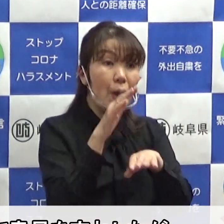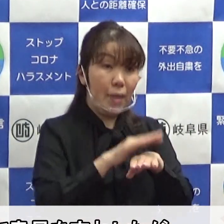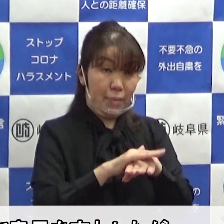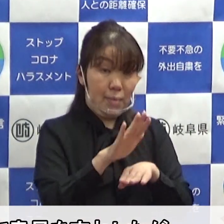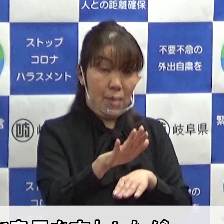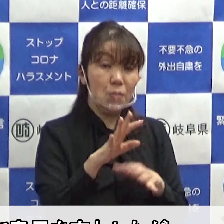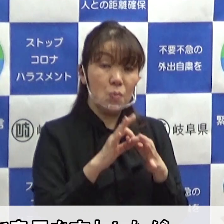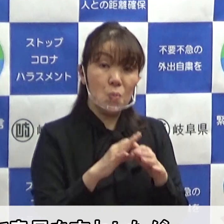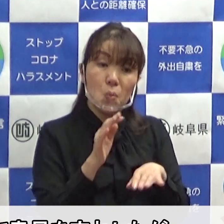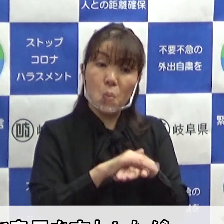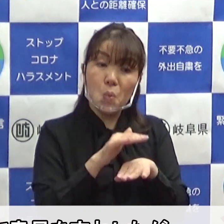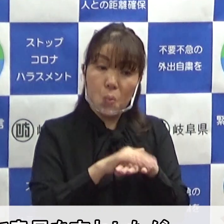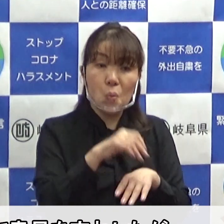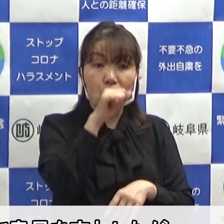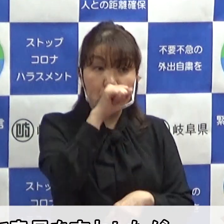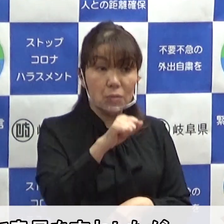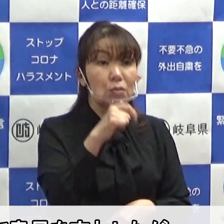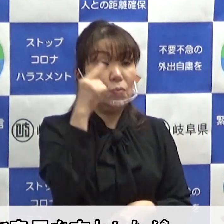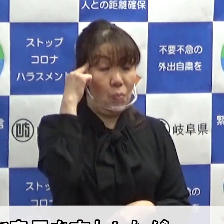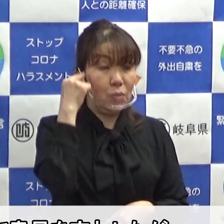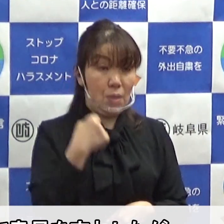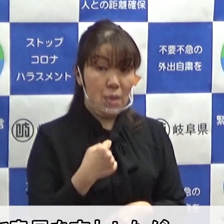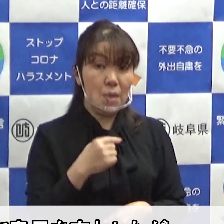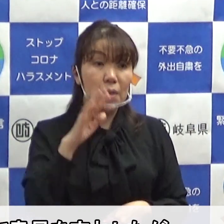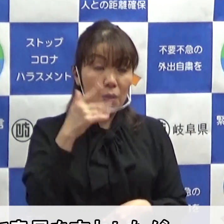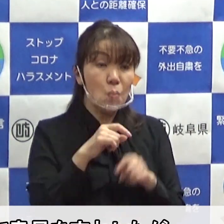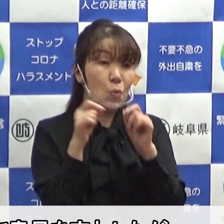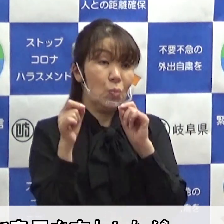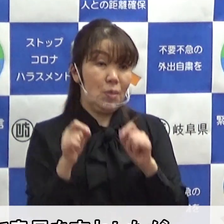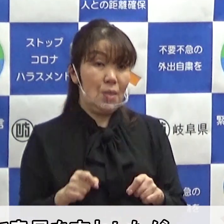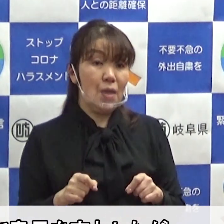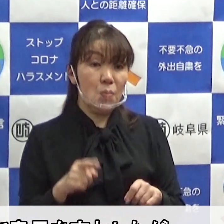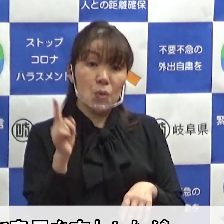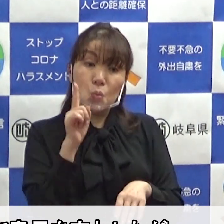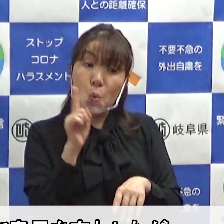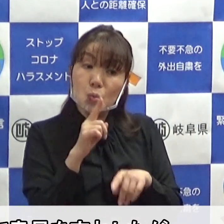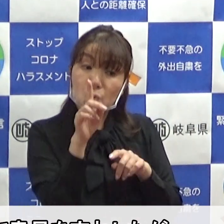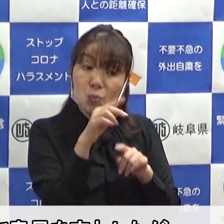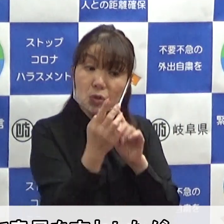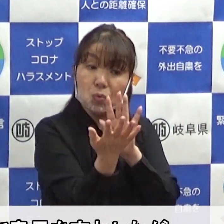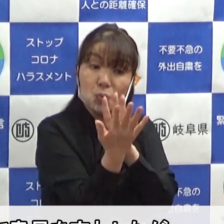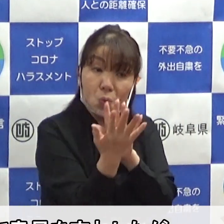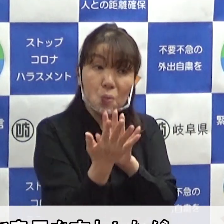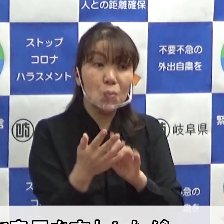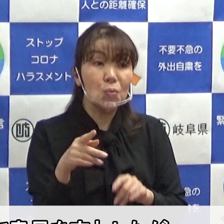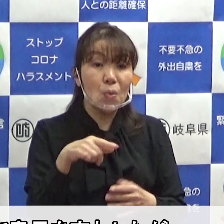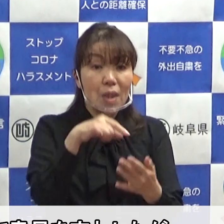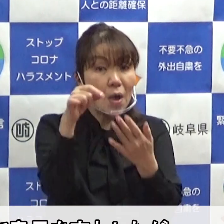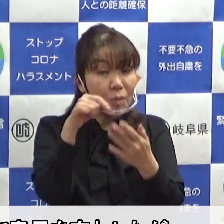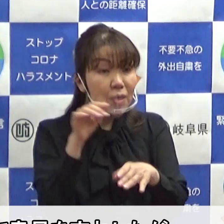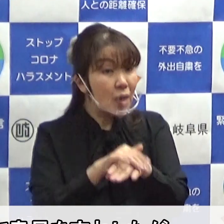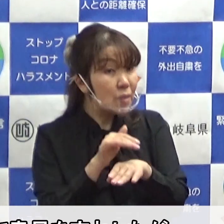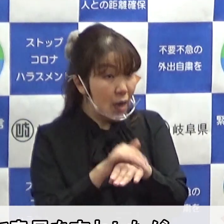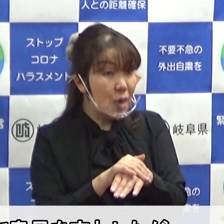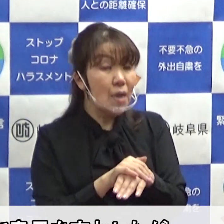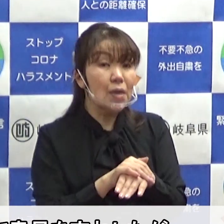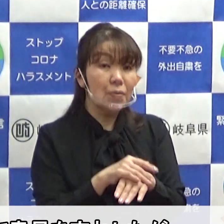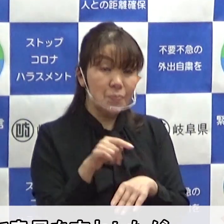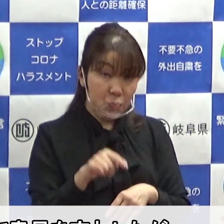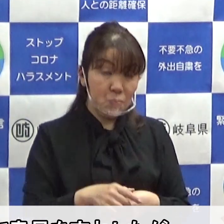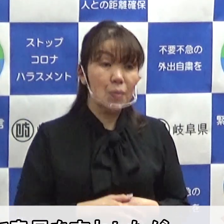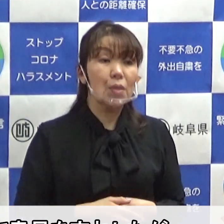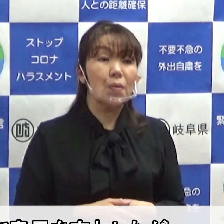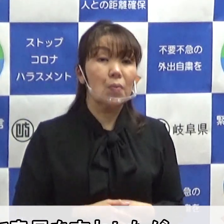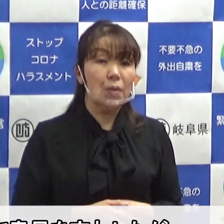こういう手法を取り入れたらいいというふうに思うんですけども、まあ、問題はどういう人たちをどういうふうに選ぶかとか、その